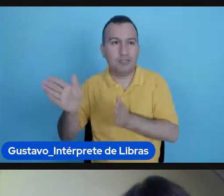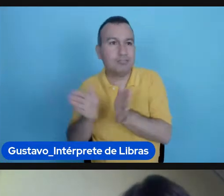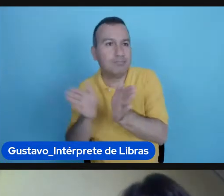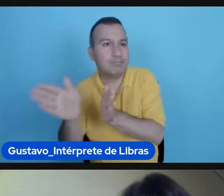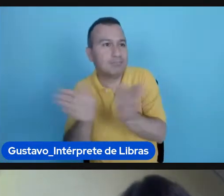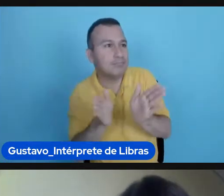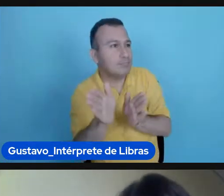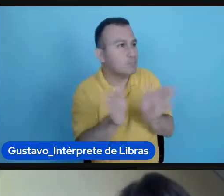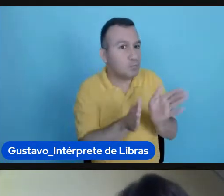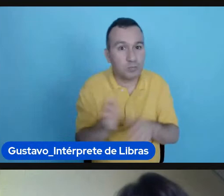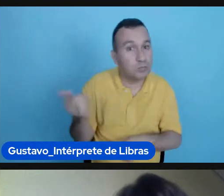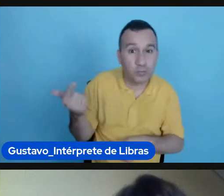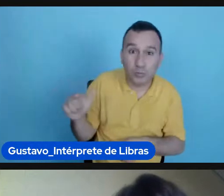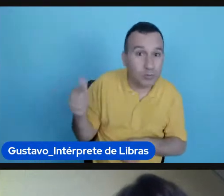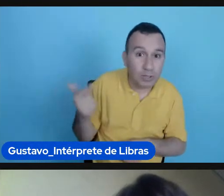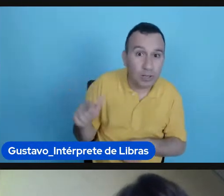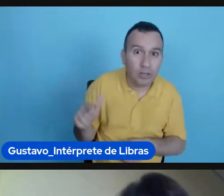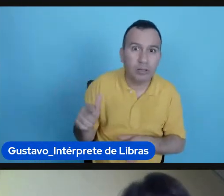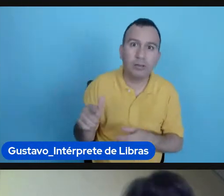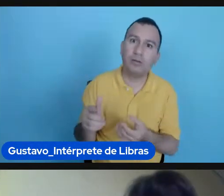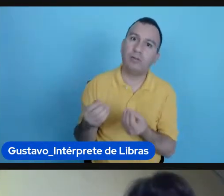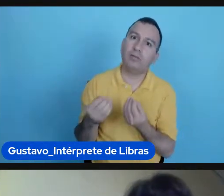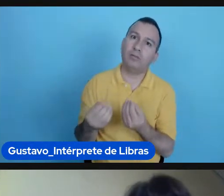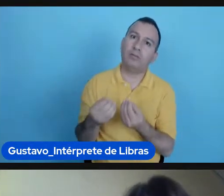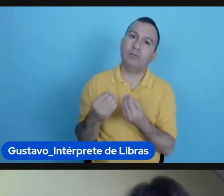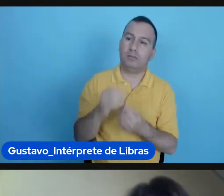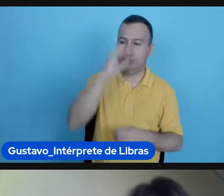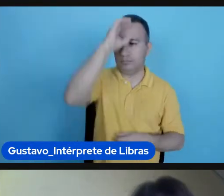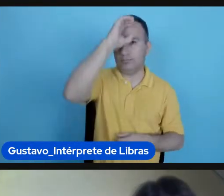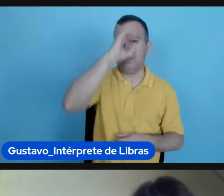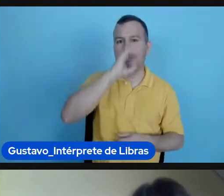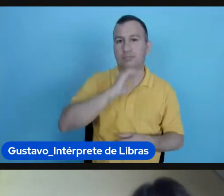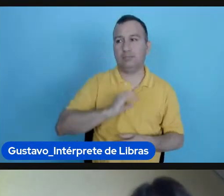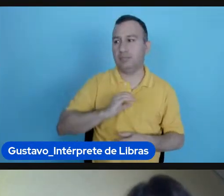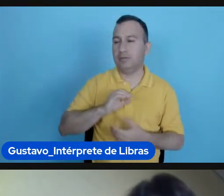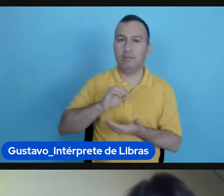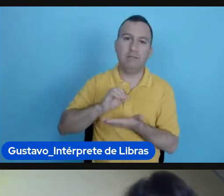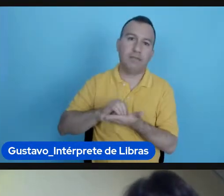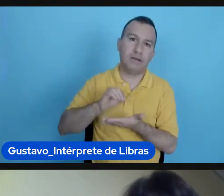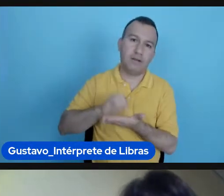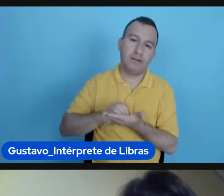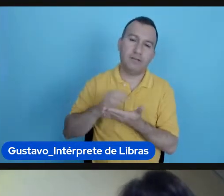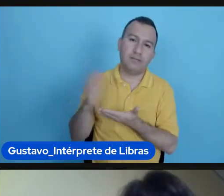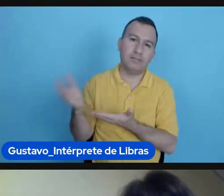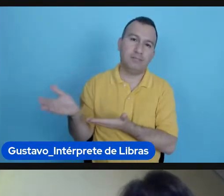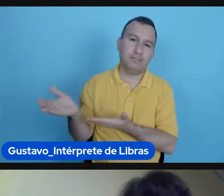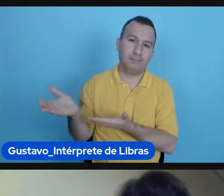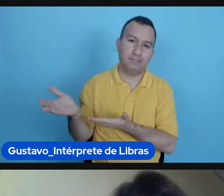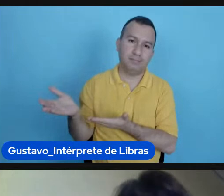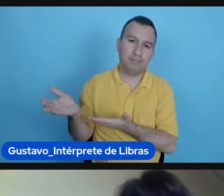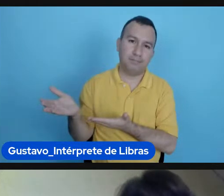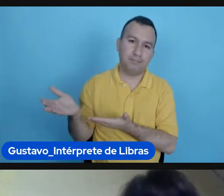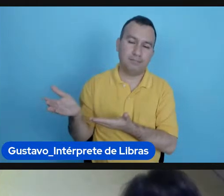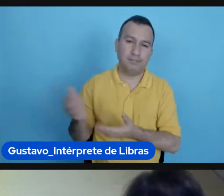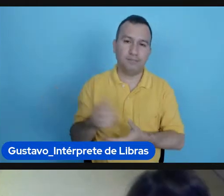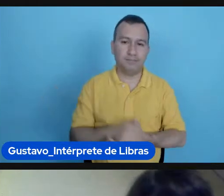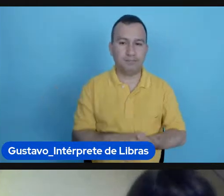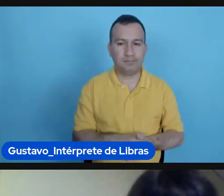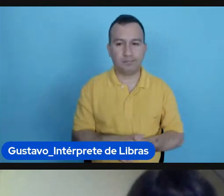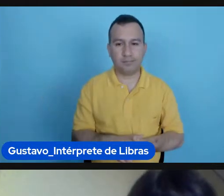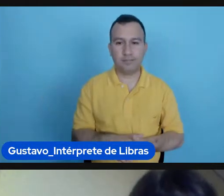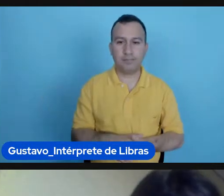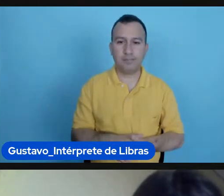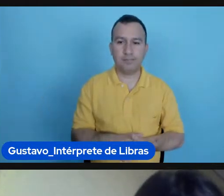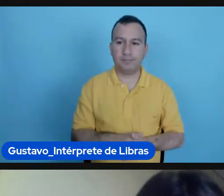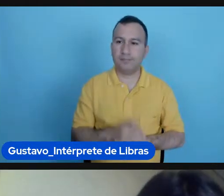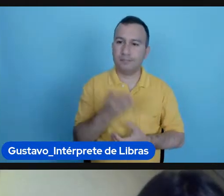são essas que permitem que isso aconteça? E que bom ver Chicago, porque a gente tem esperança na alma, né? Acho que esse é o primeiro vídeo. Quer